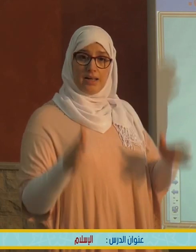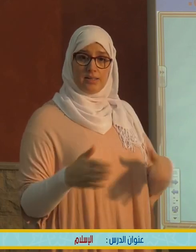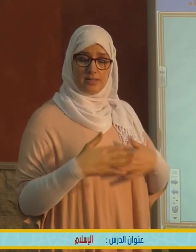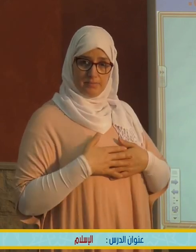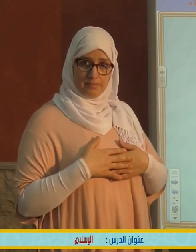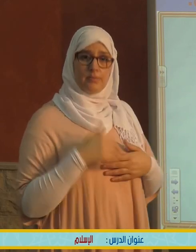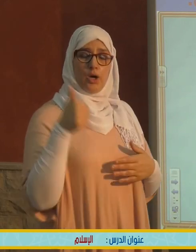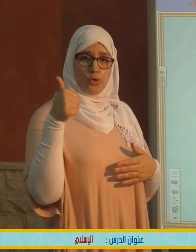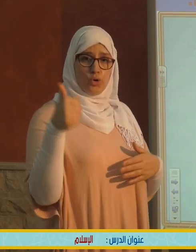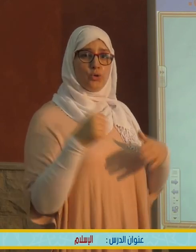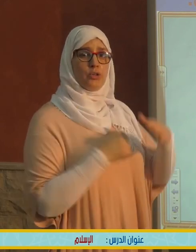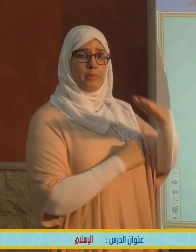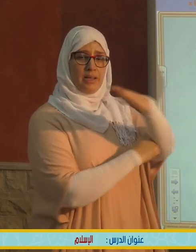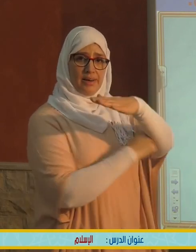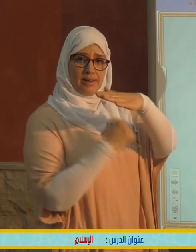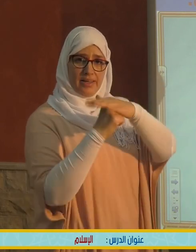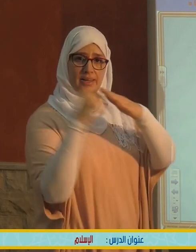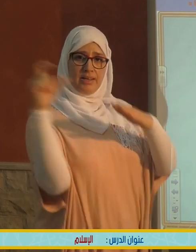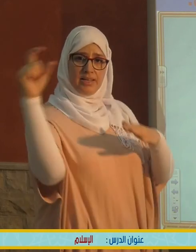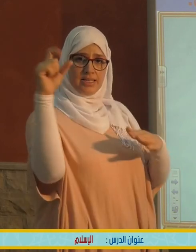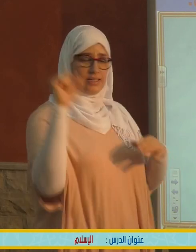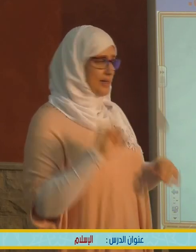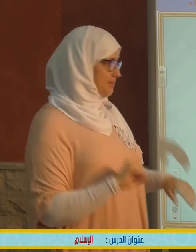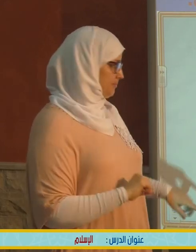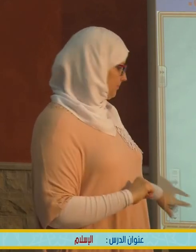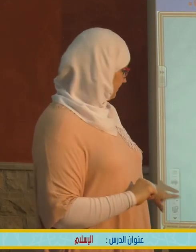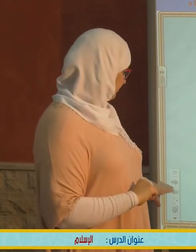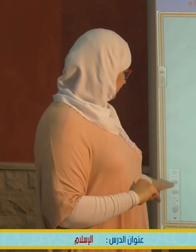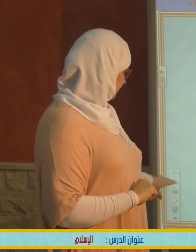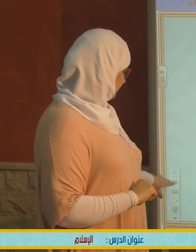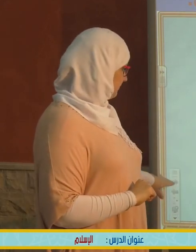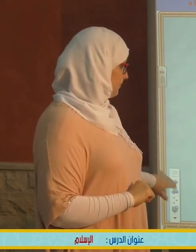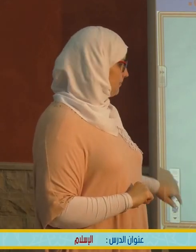الصلاة ركن من أركان الإسلام،